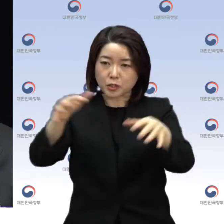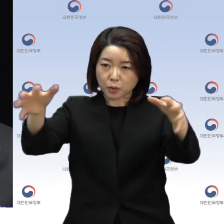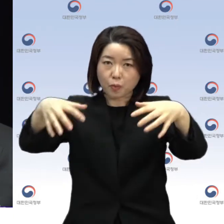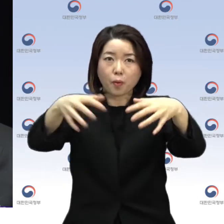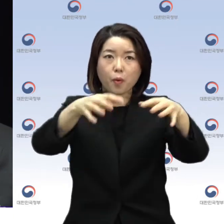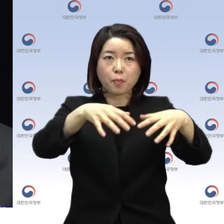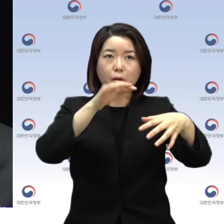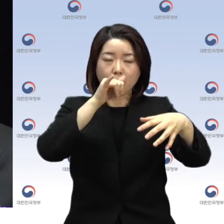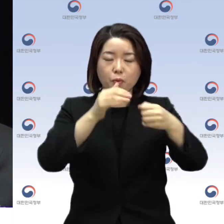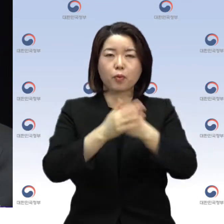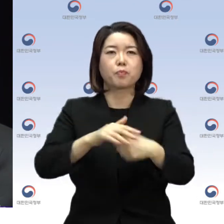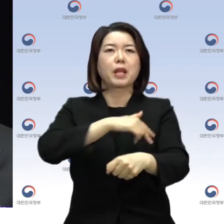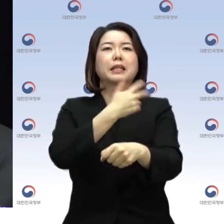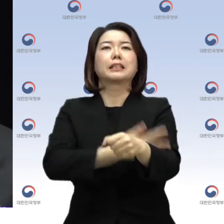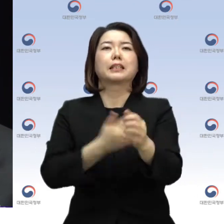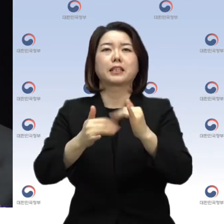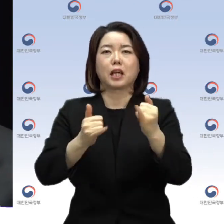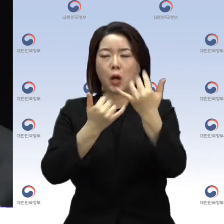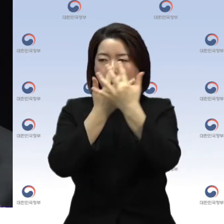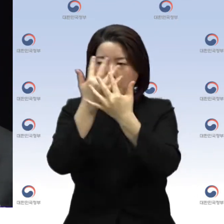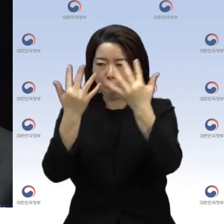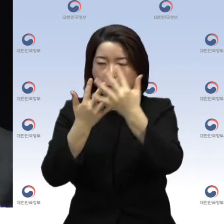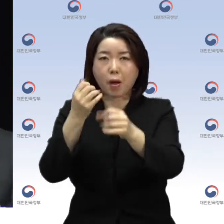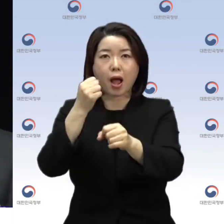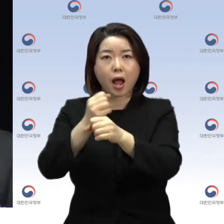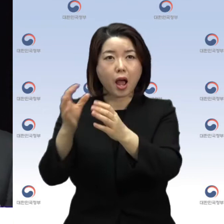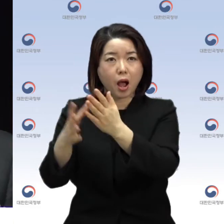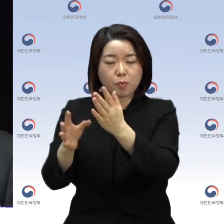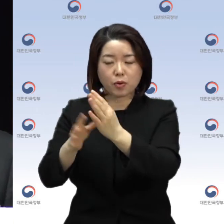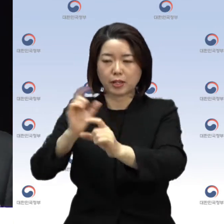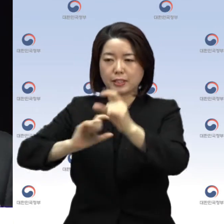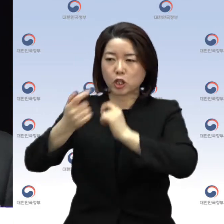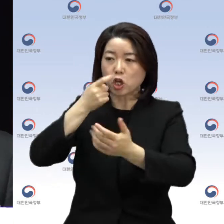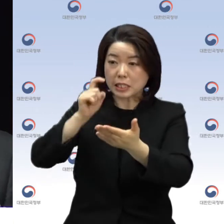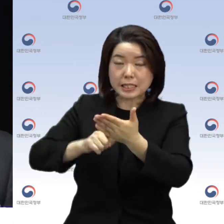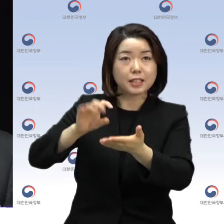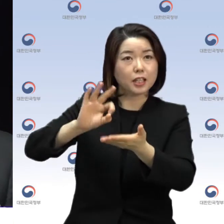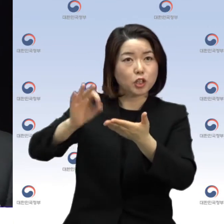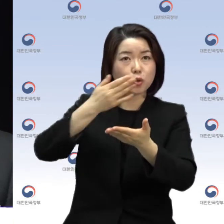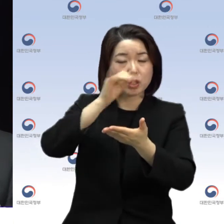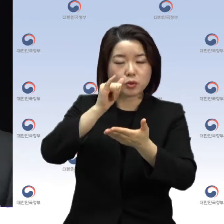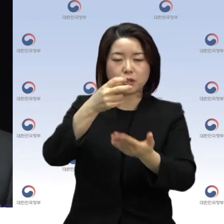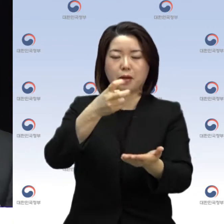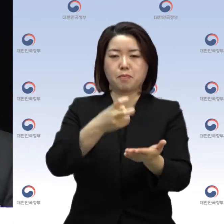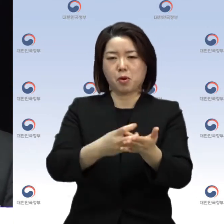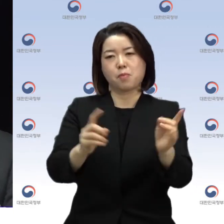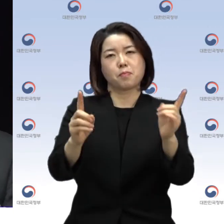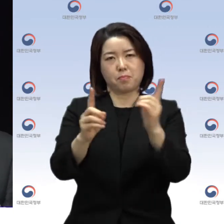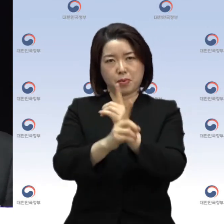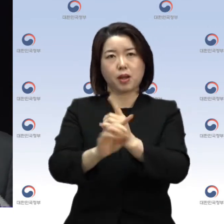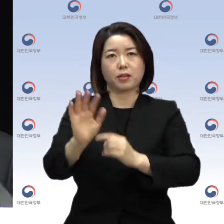저작자가 불확실한 저작물도 더욱 쉽게 이용할 수 있도록 제도를